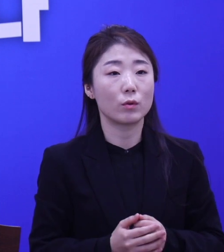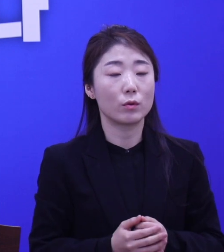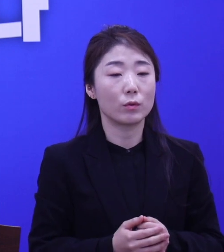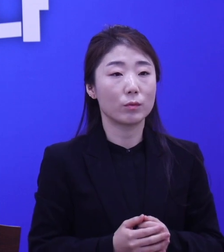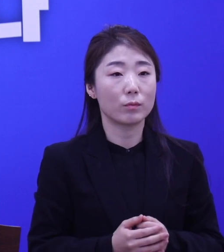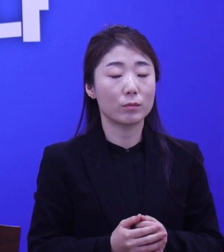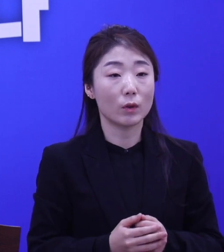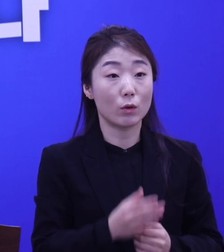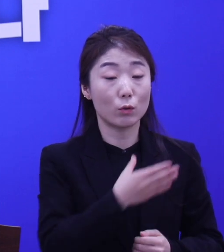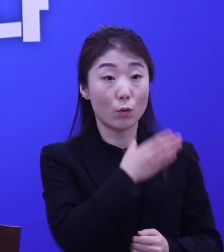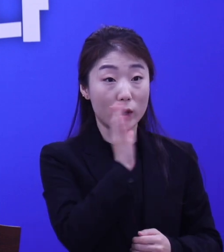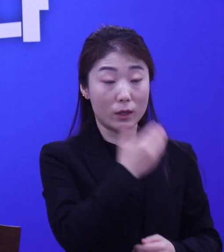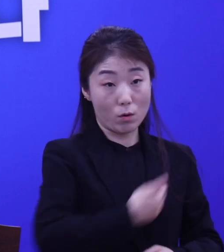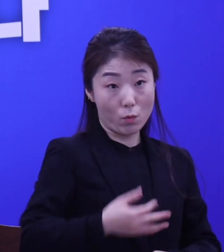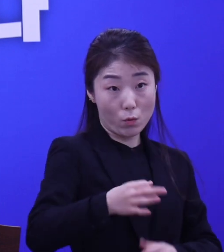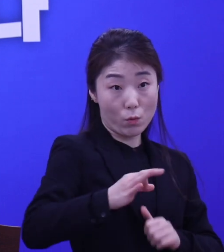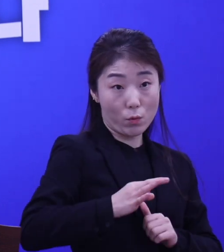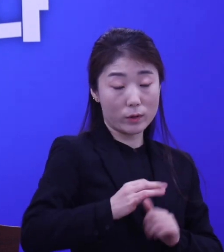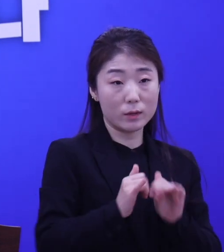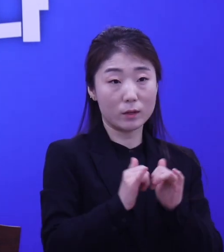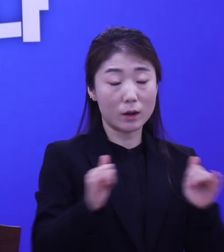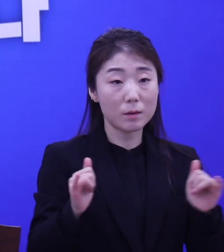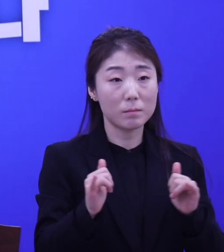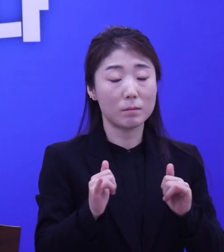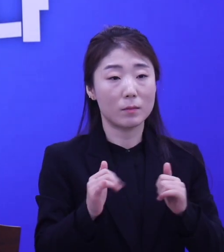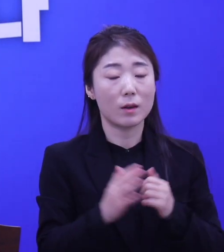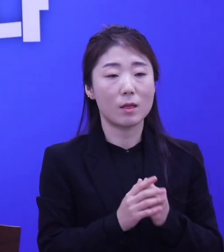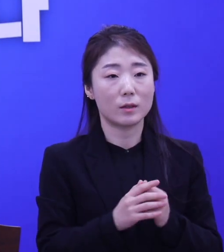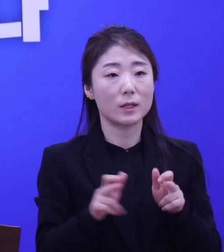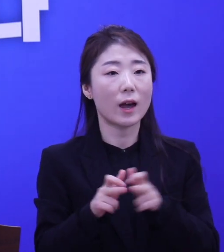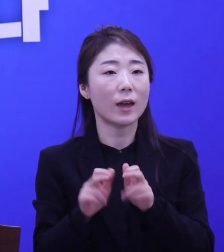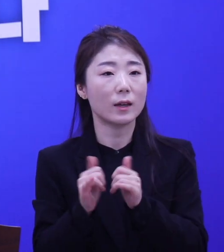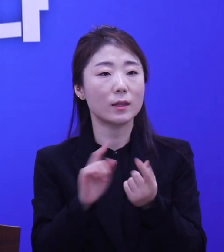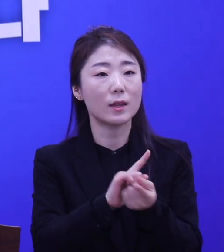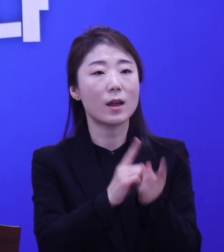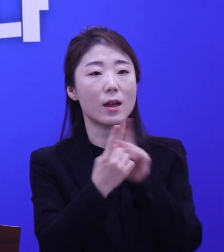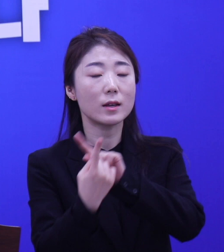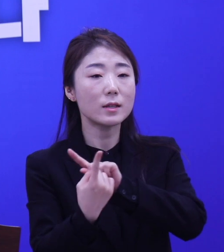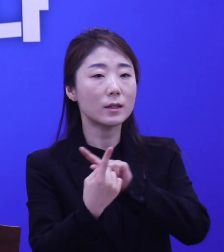장기요양수급자, 장애인을 위한 마스크 대리 구매는 허용되고 있습니다.